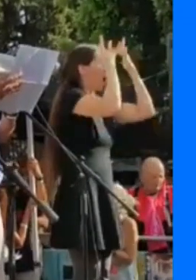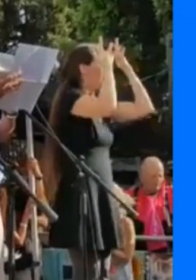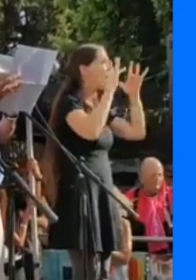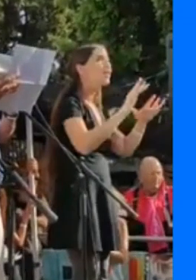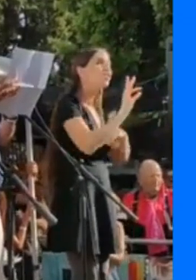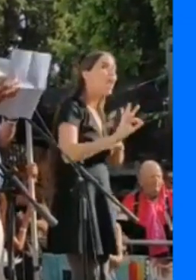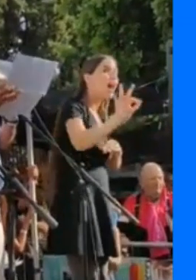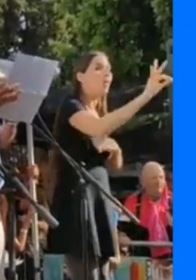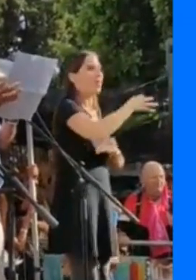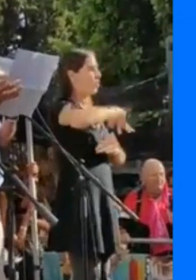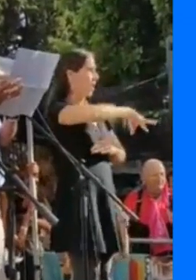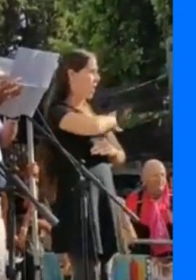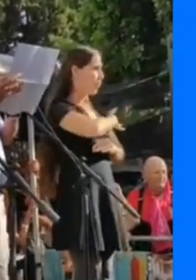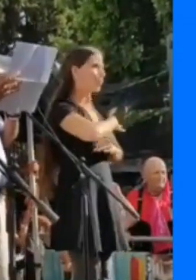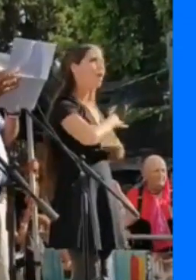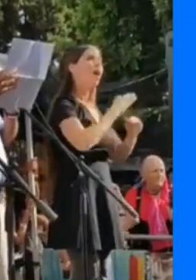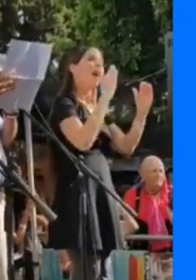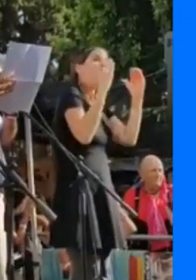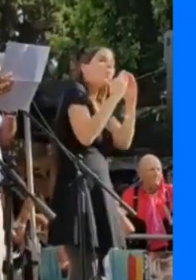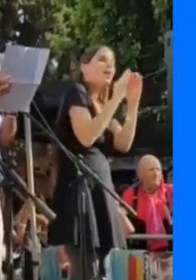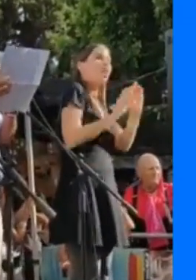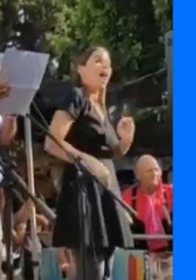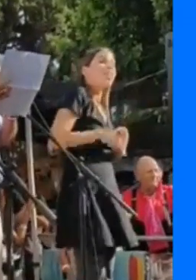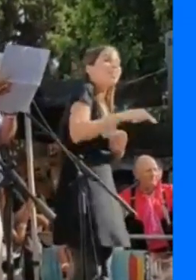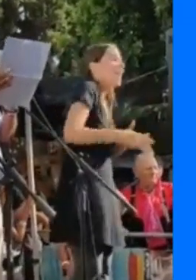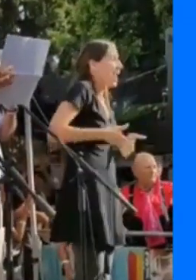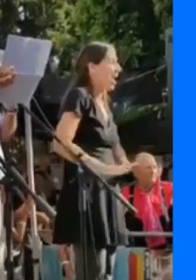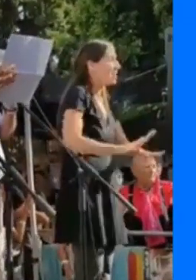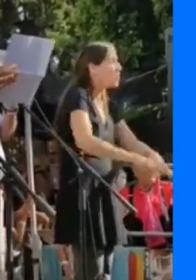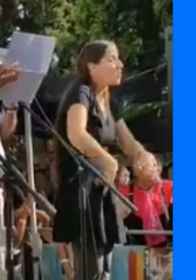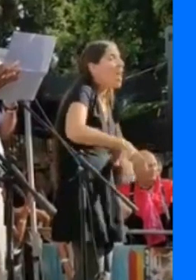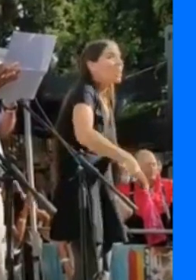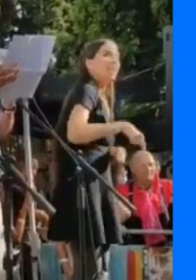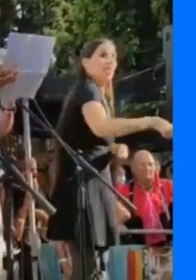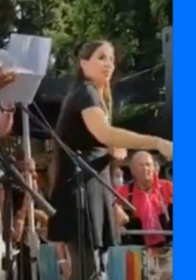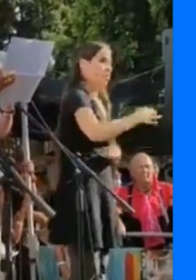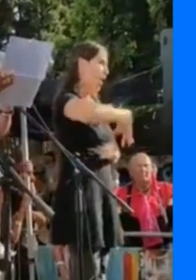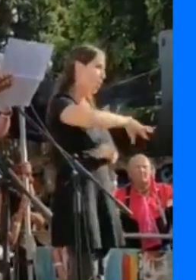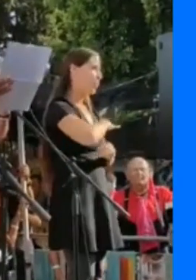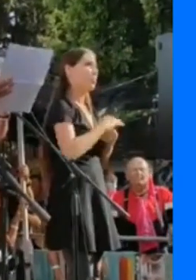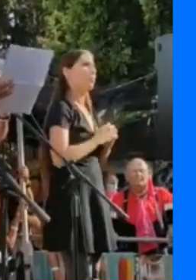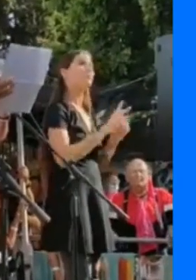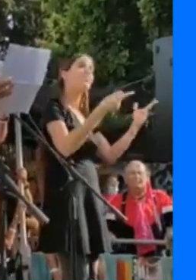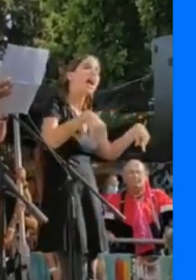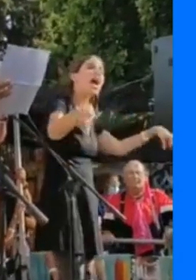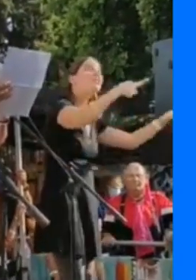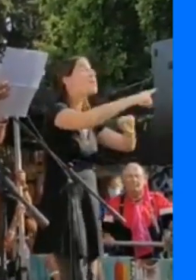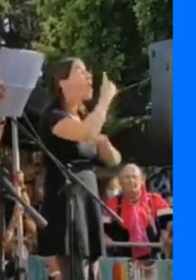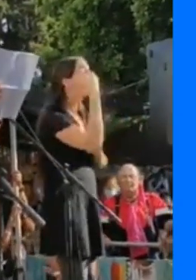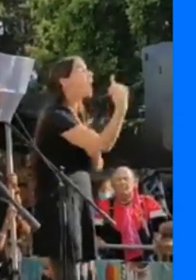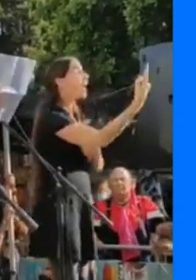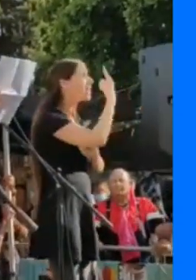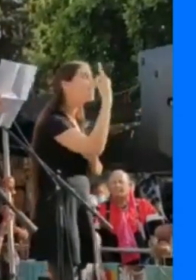שלכם ושלנו, על הבית של הנכדים והנינים שלנו. אתם